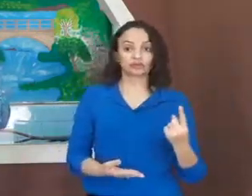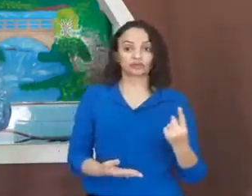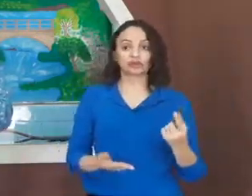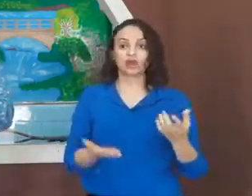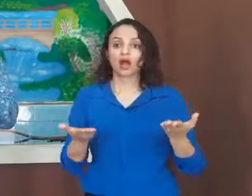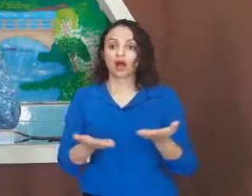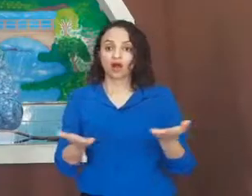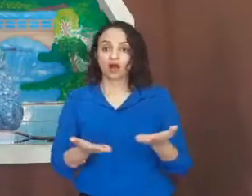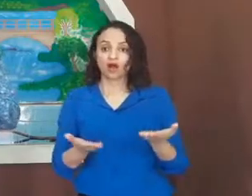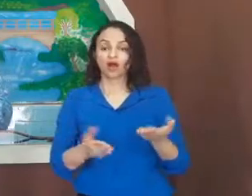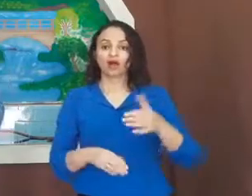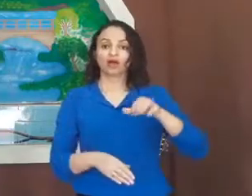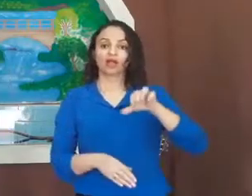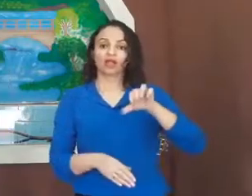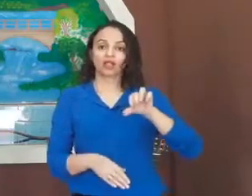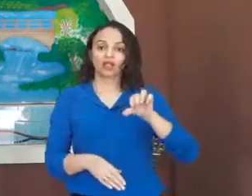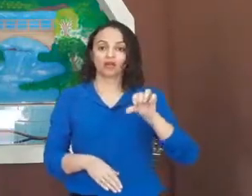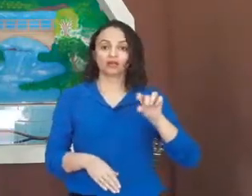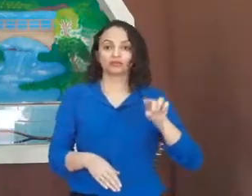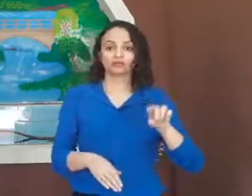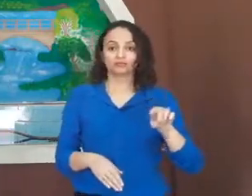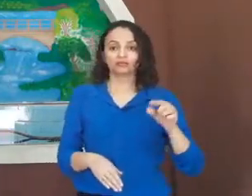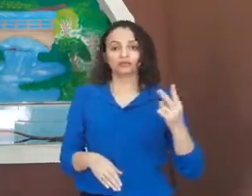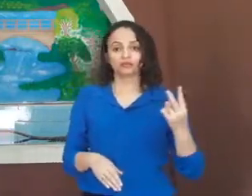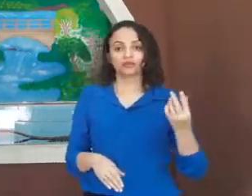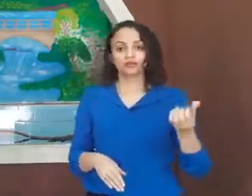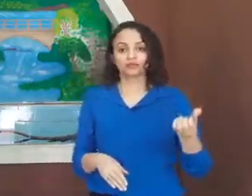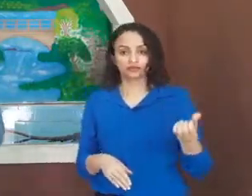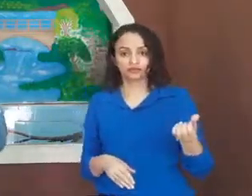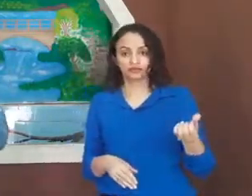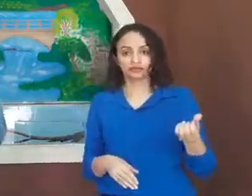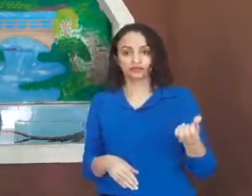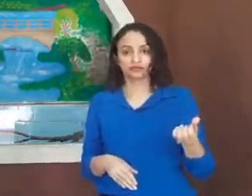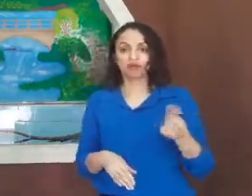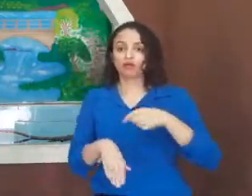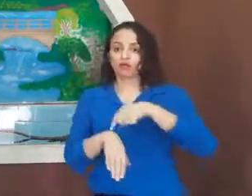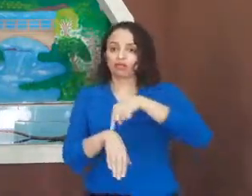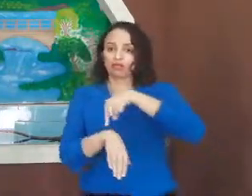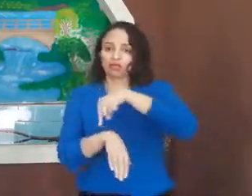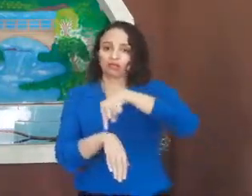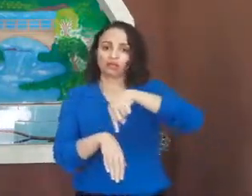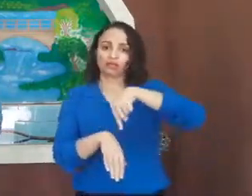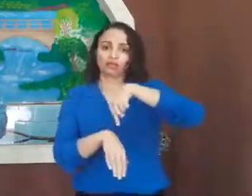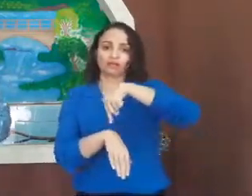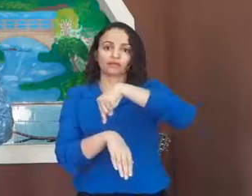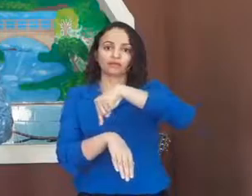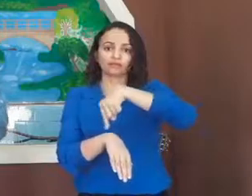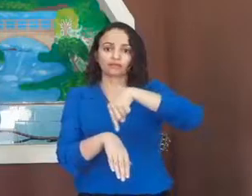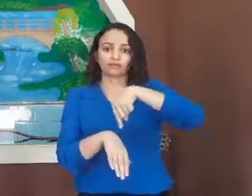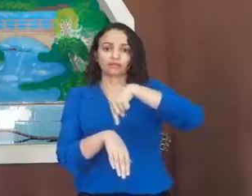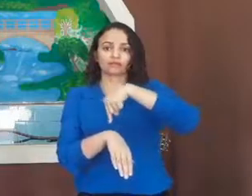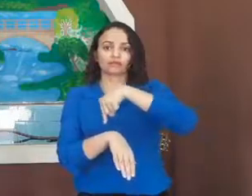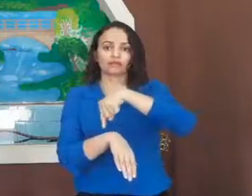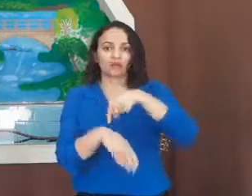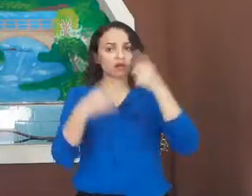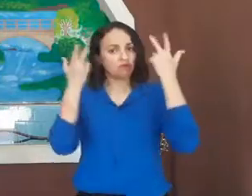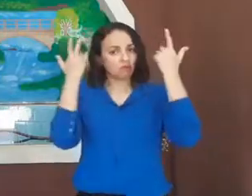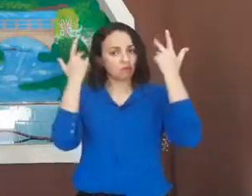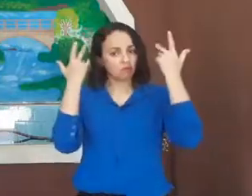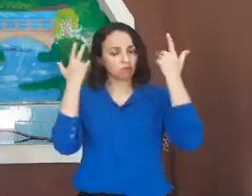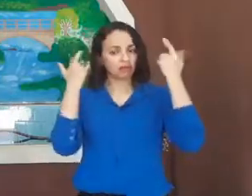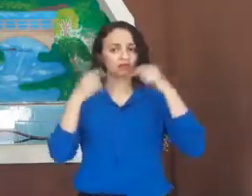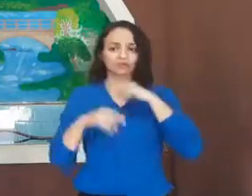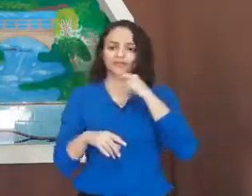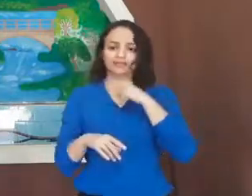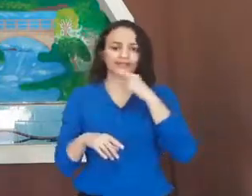agora 9h26, o tempo passa igual. Não adianta ficar ansioso para chegar meio-dia.